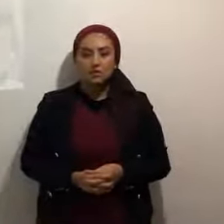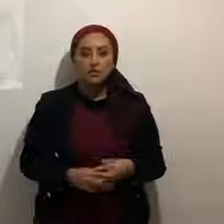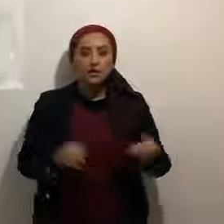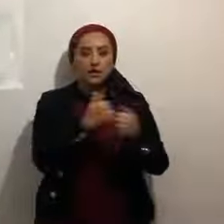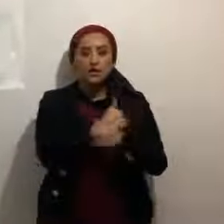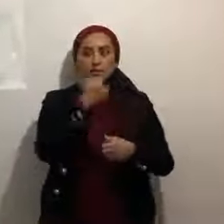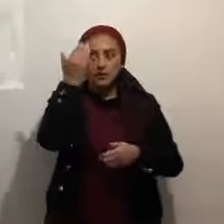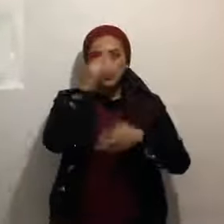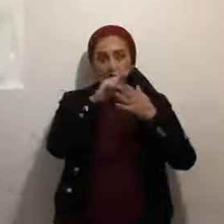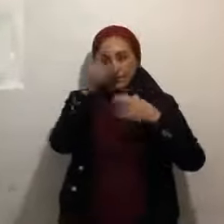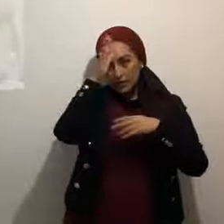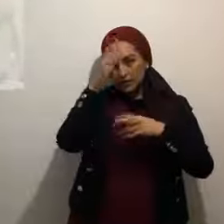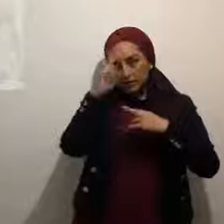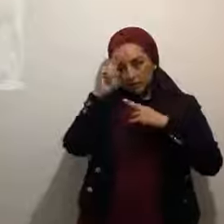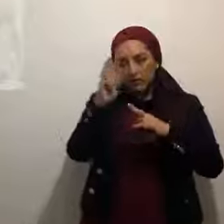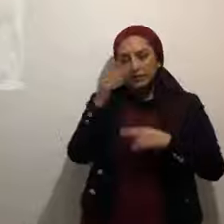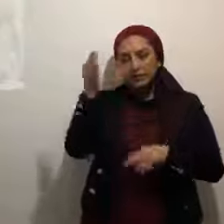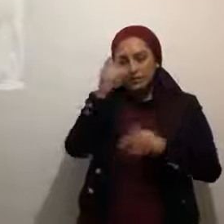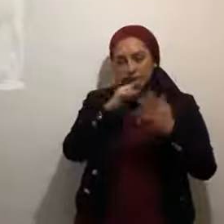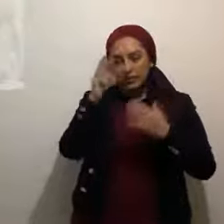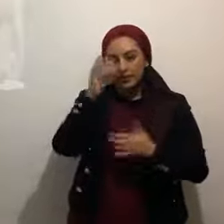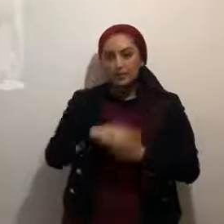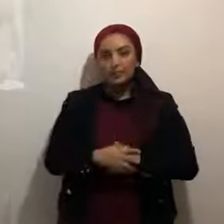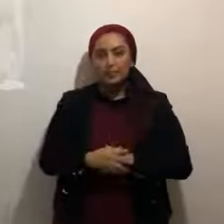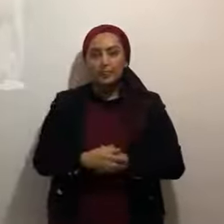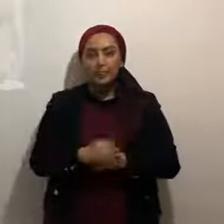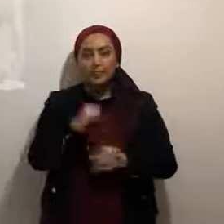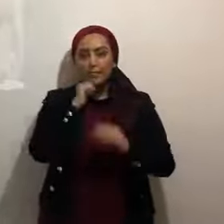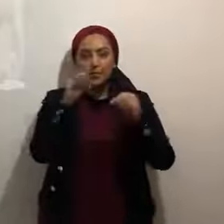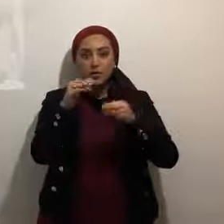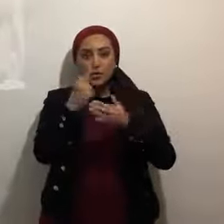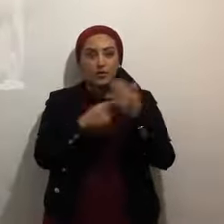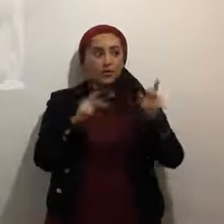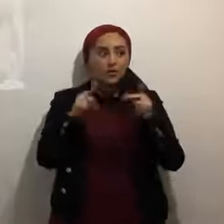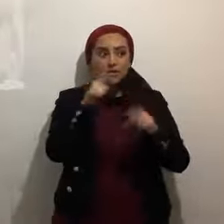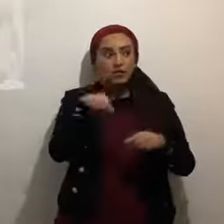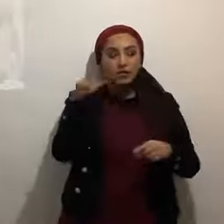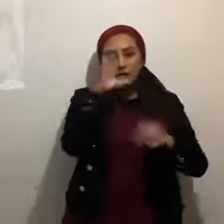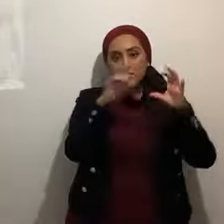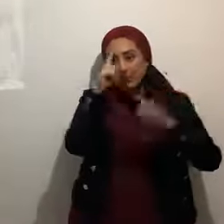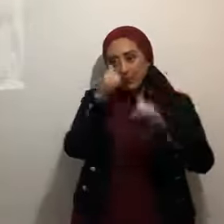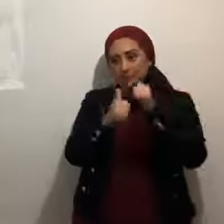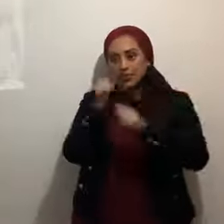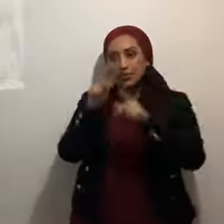¿verdad? Y respeto, adoración más bien al Eterno, no puse lo que busca la gente, porque la mayoría de la gente busca